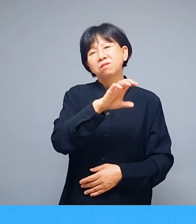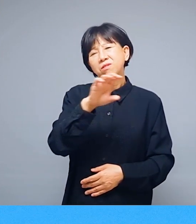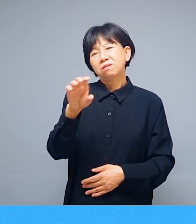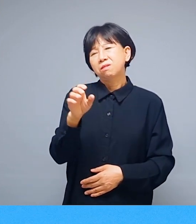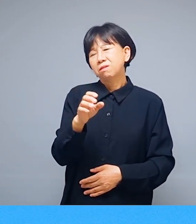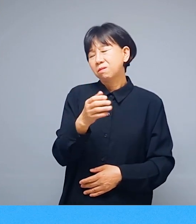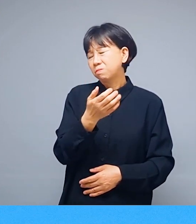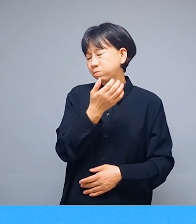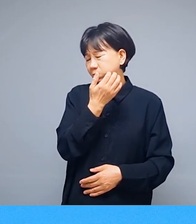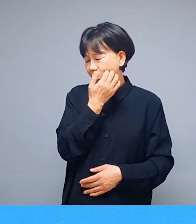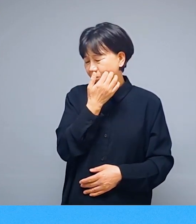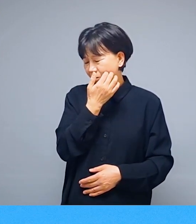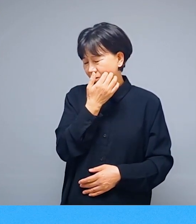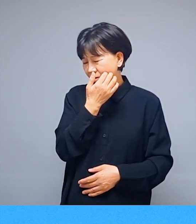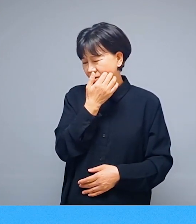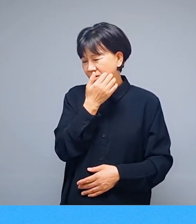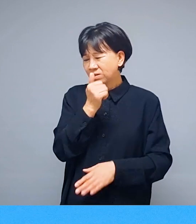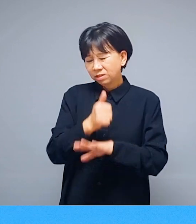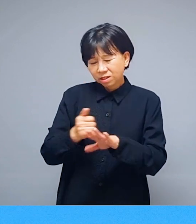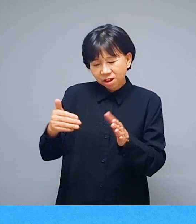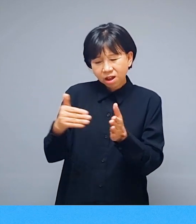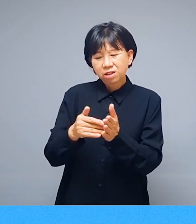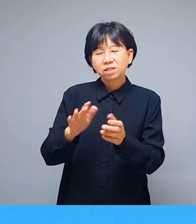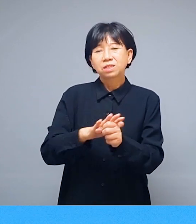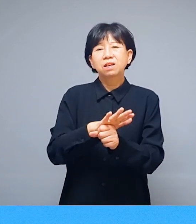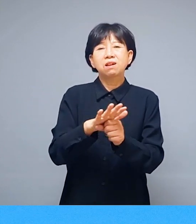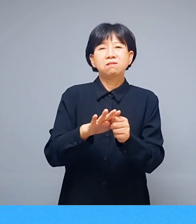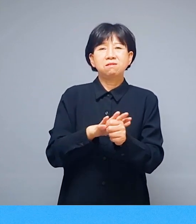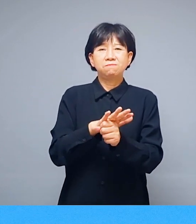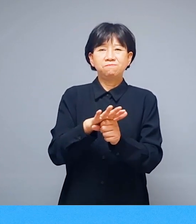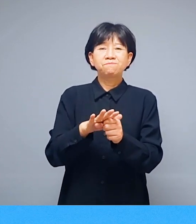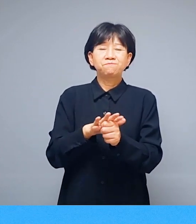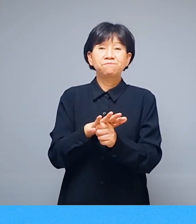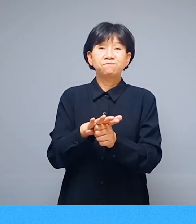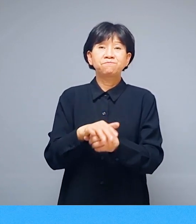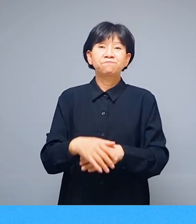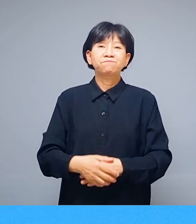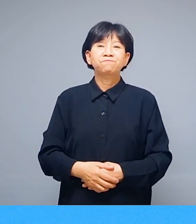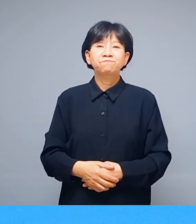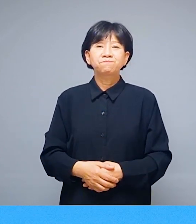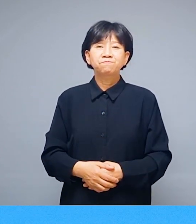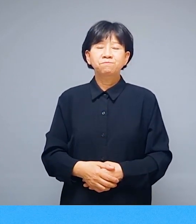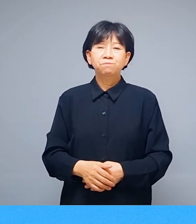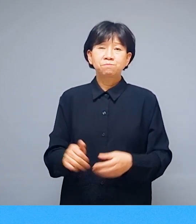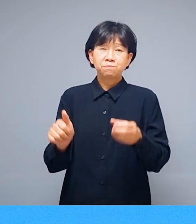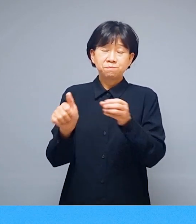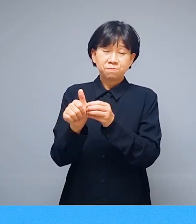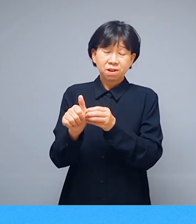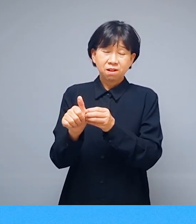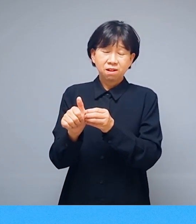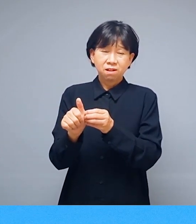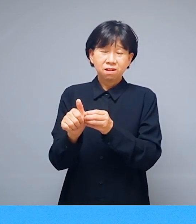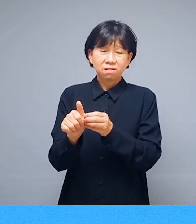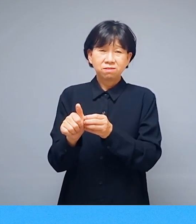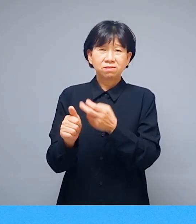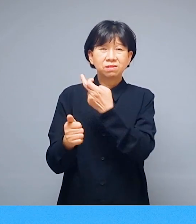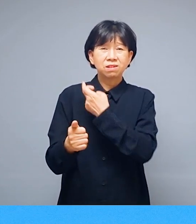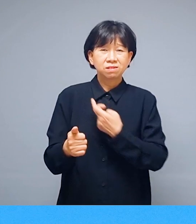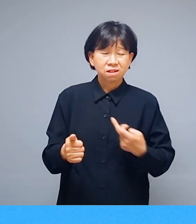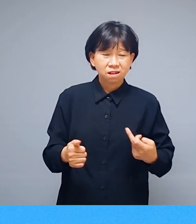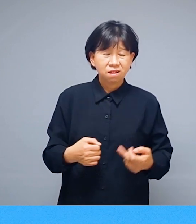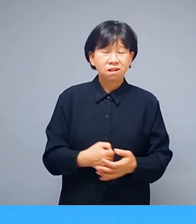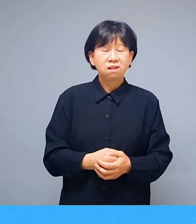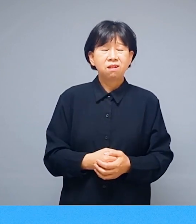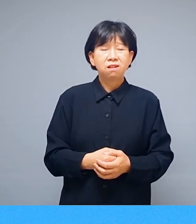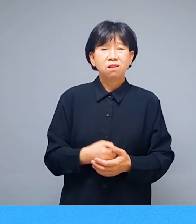예수님은 끝까지 우리를 사랑하신다 하시는 거죠. 배반한 제자도 또 십자가